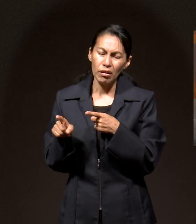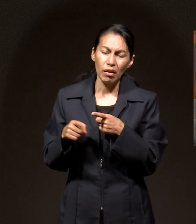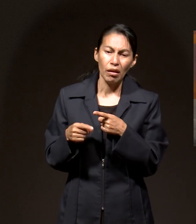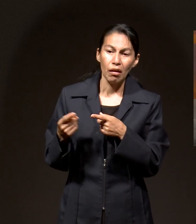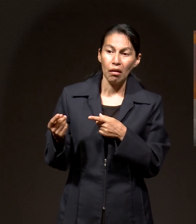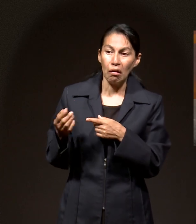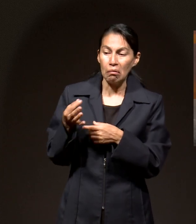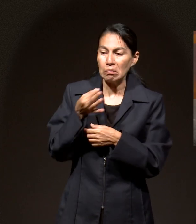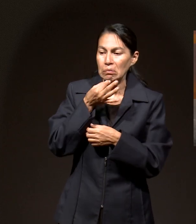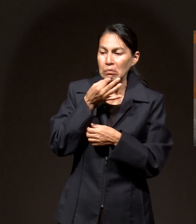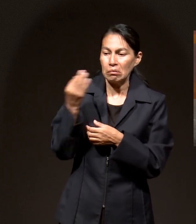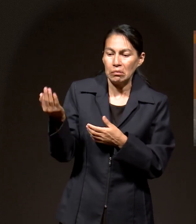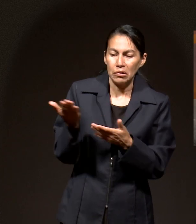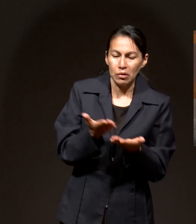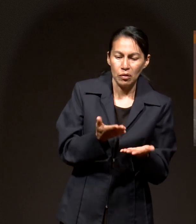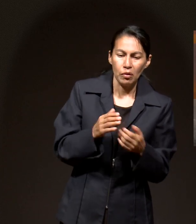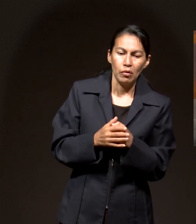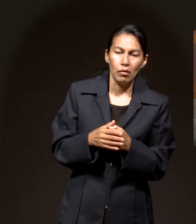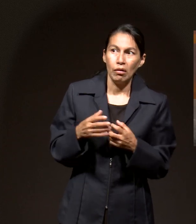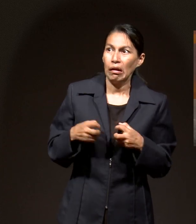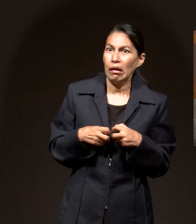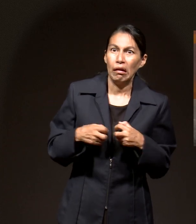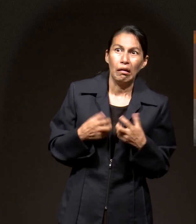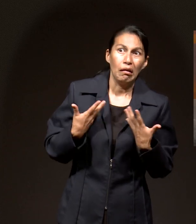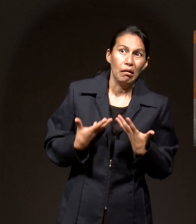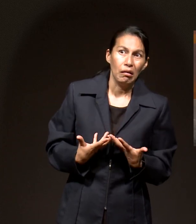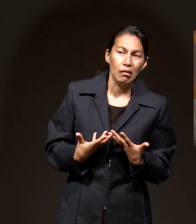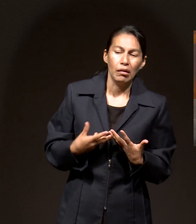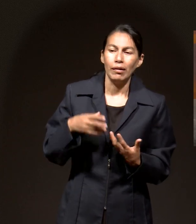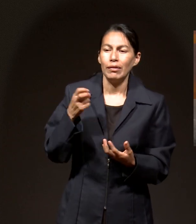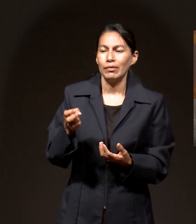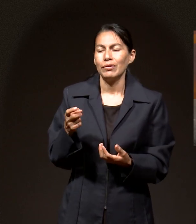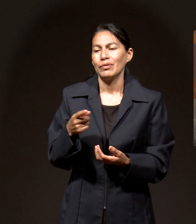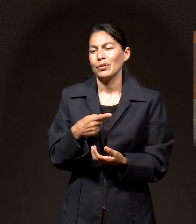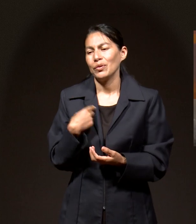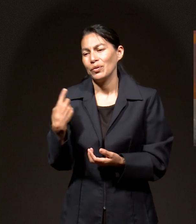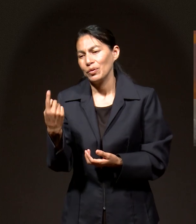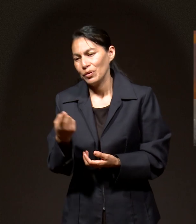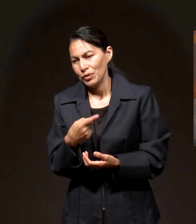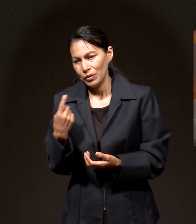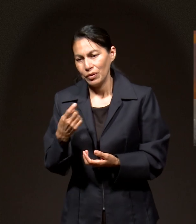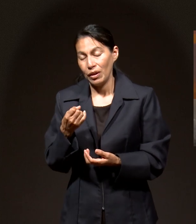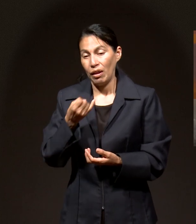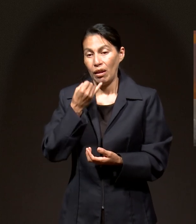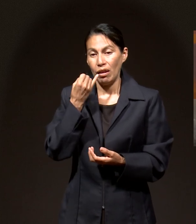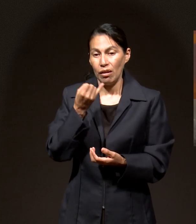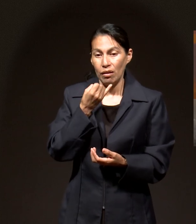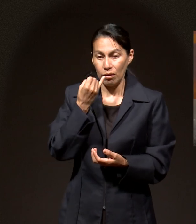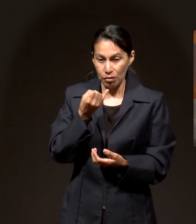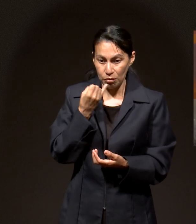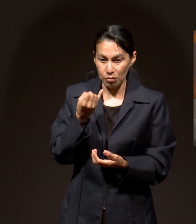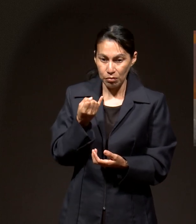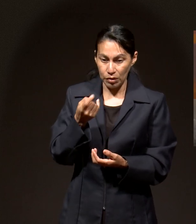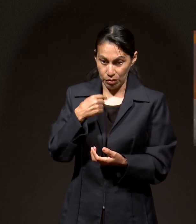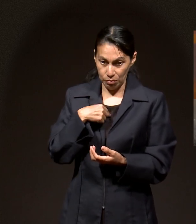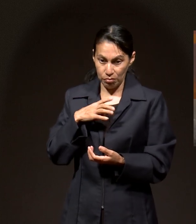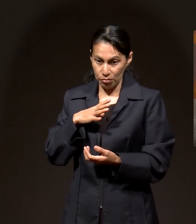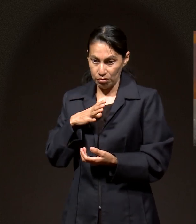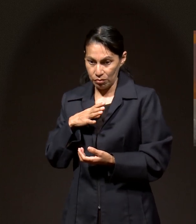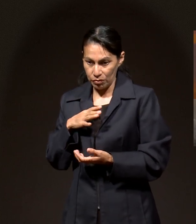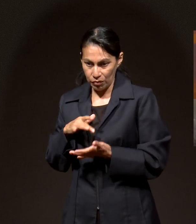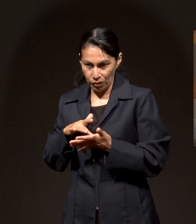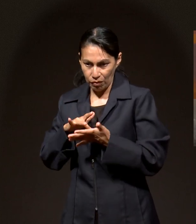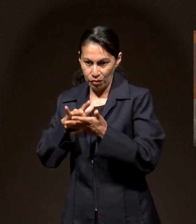o no encuentra trabajo y está ansioso, y es una de las maneras que uno más fácilmente con el idioma de nacimiento